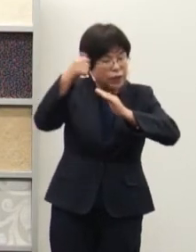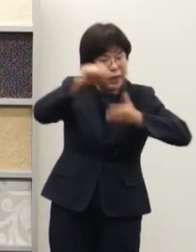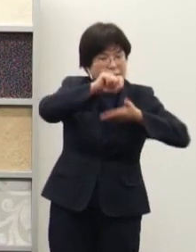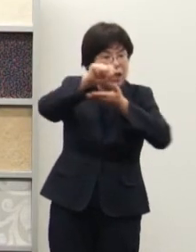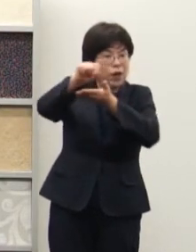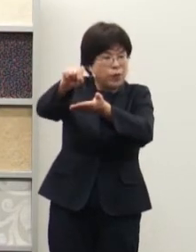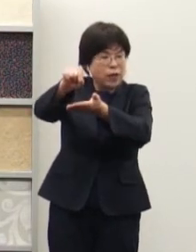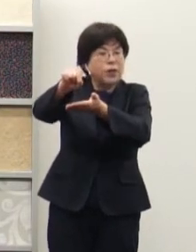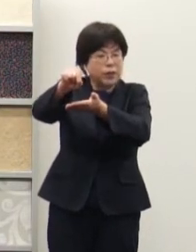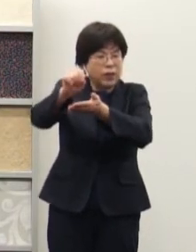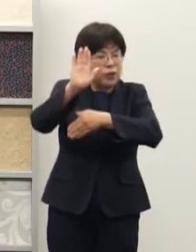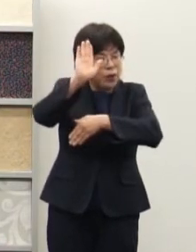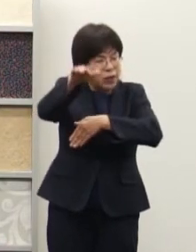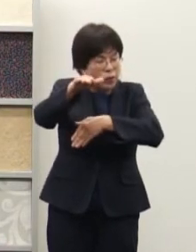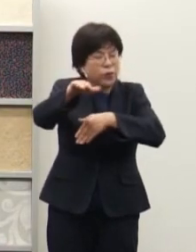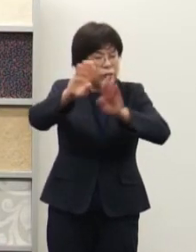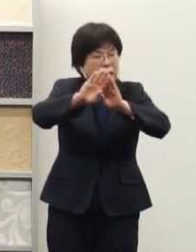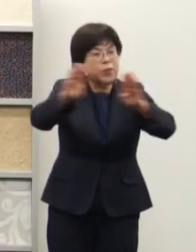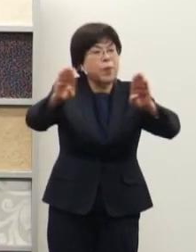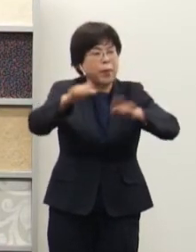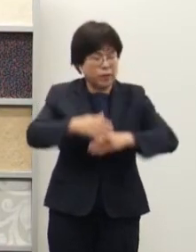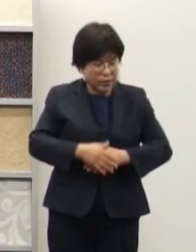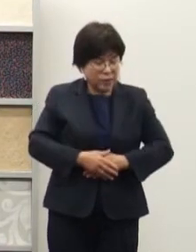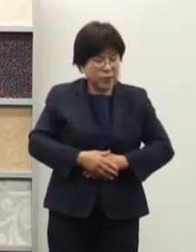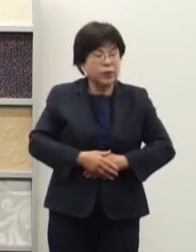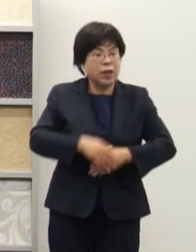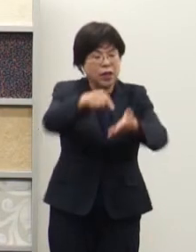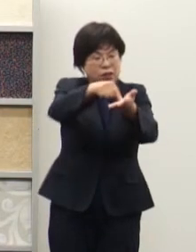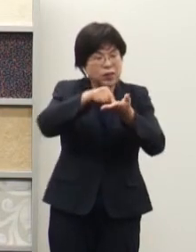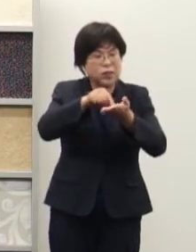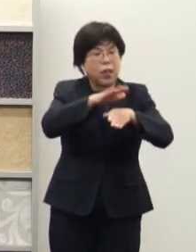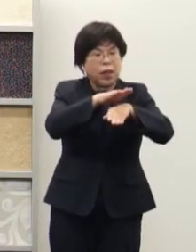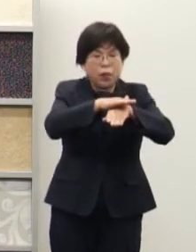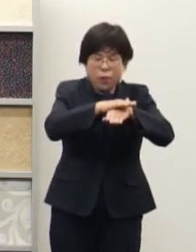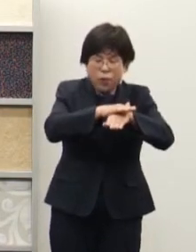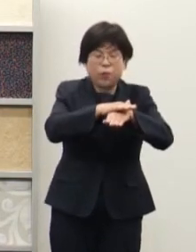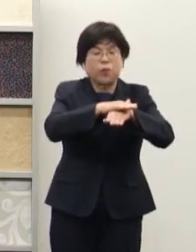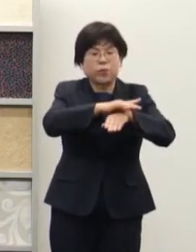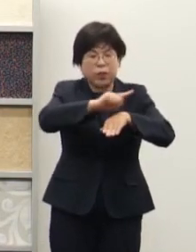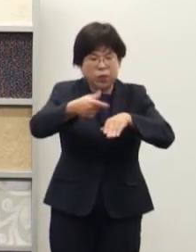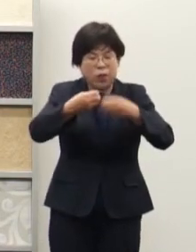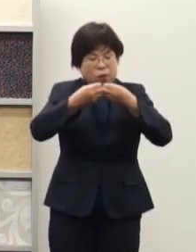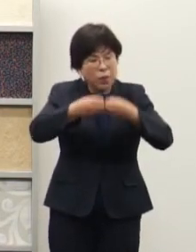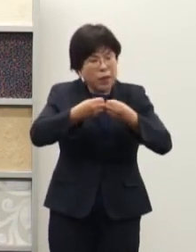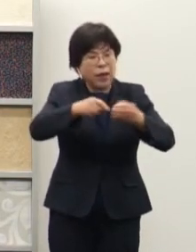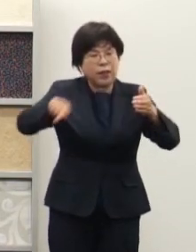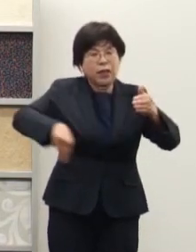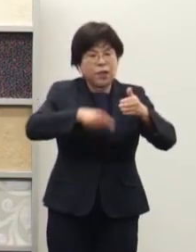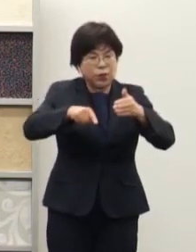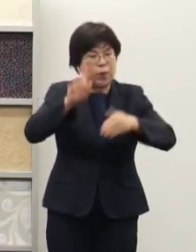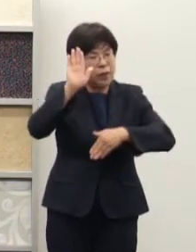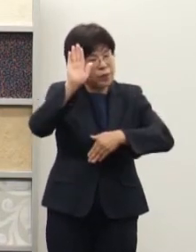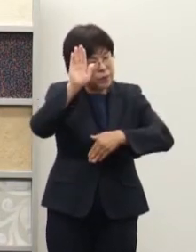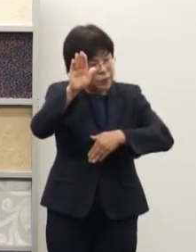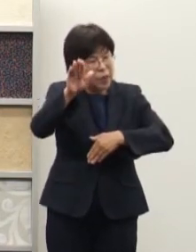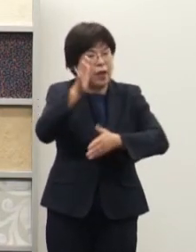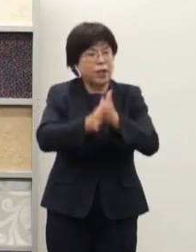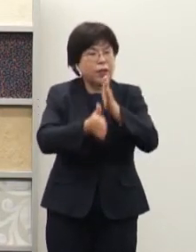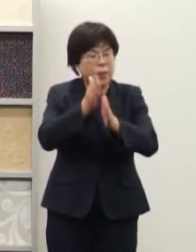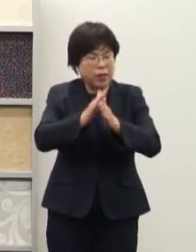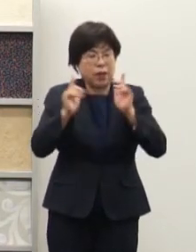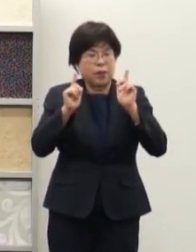実行に移してまいります。開始時期、申請の方法などにつきま、など詳細につきましては改めてご案内を申し上げます。